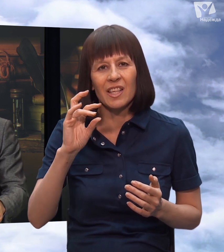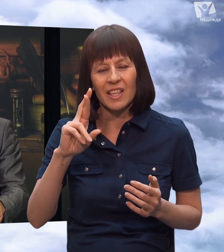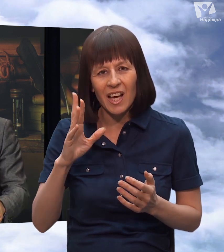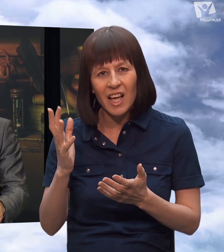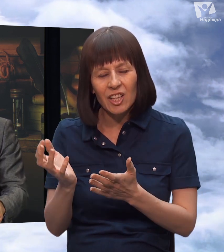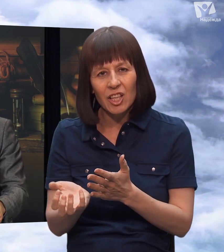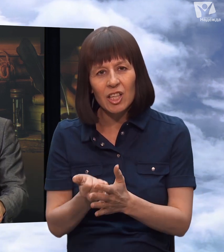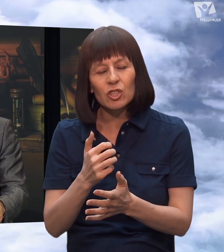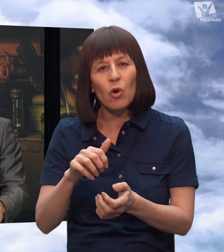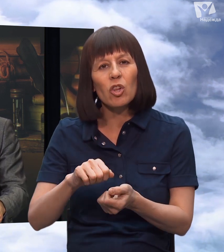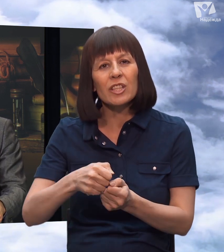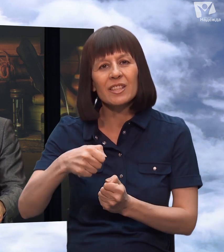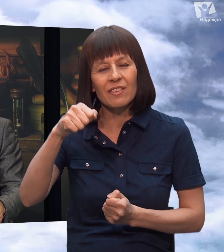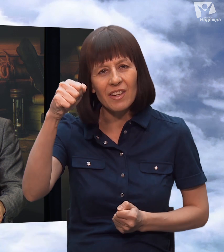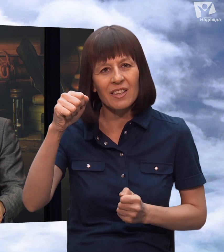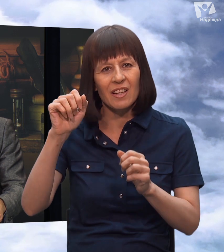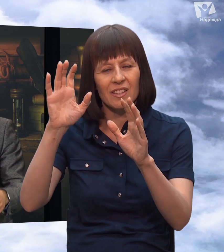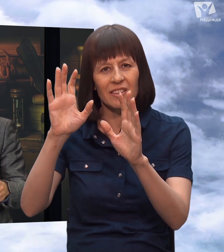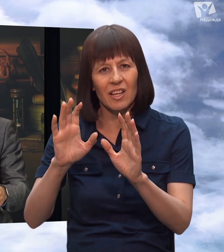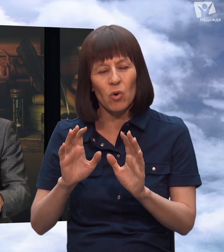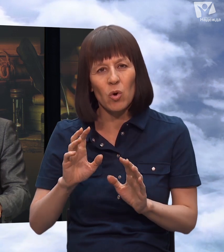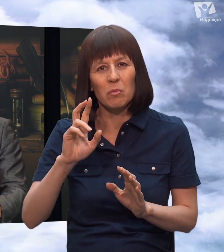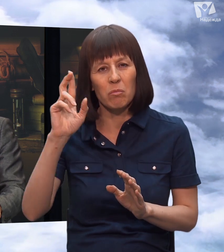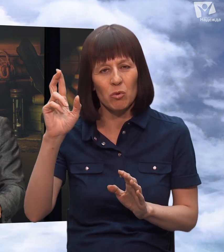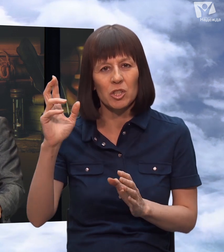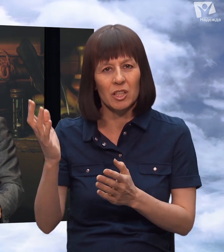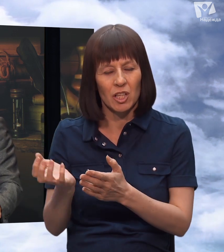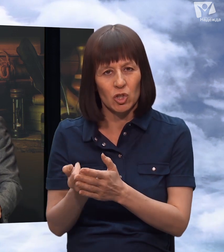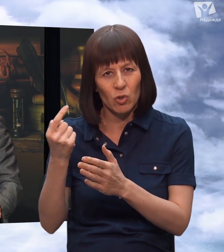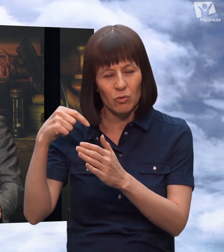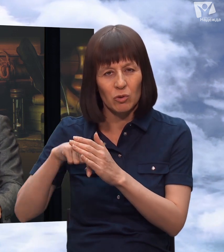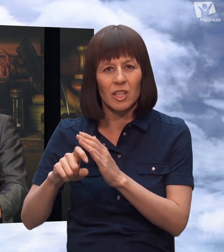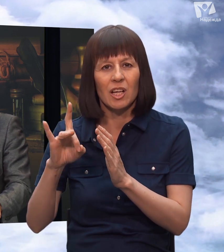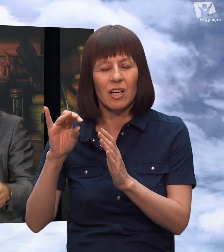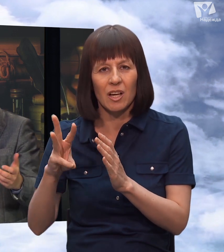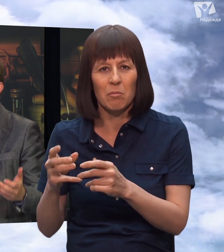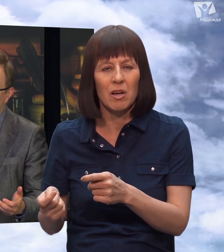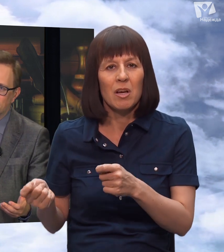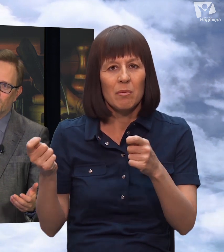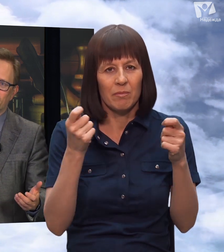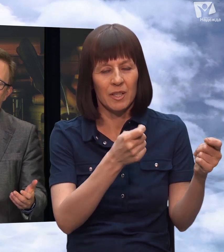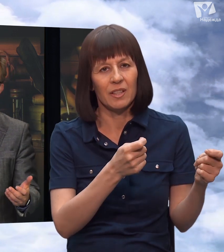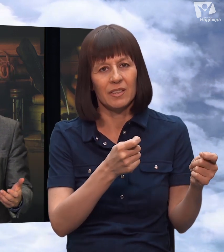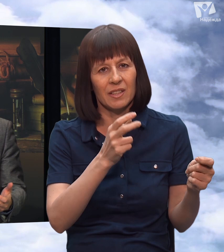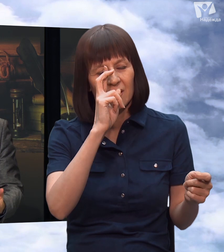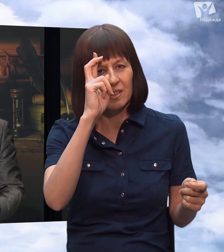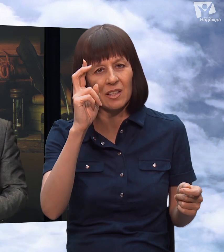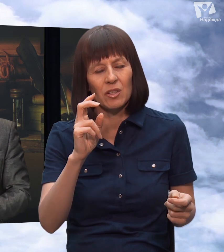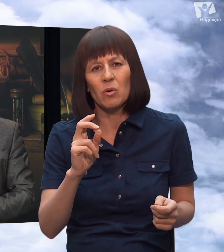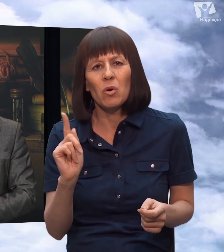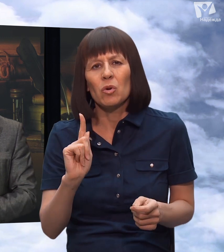к царю который который был этот свиток прочтет что это за книга закона